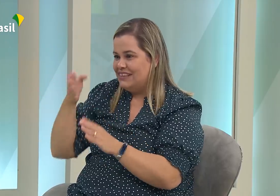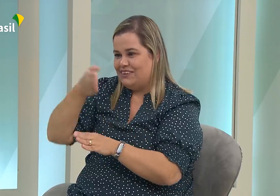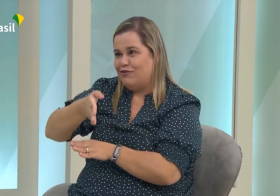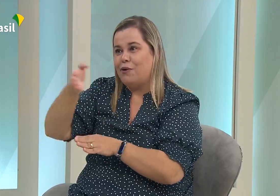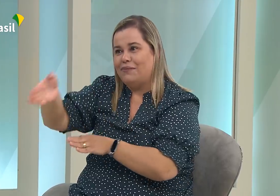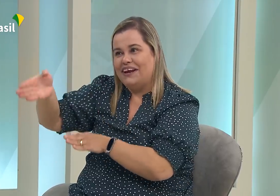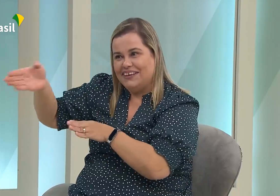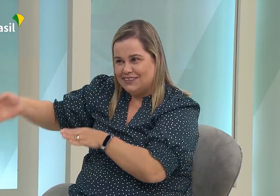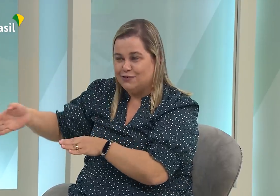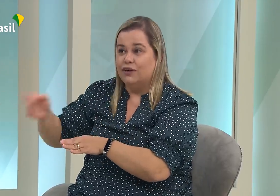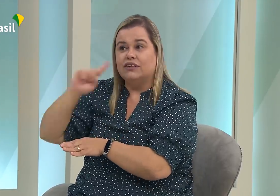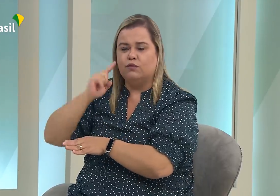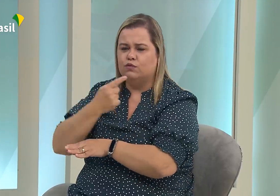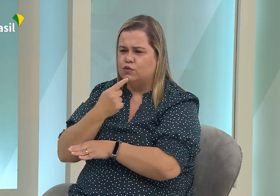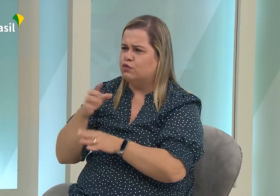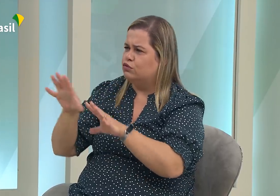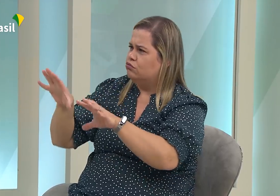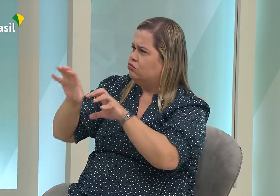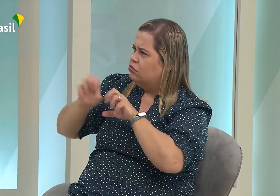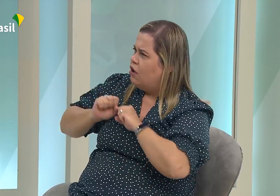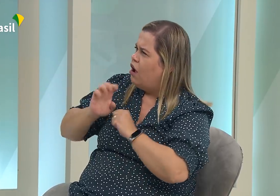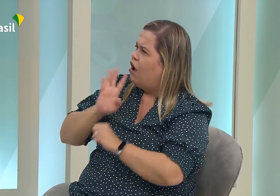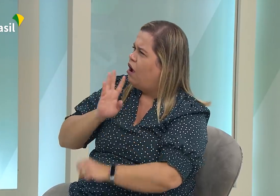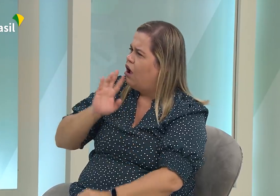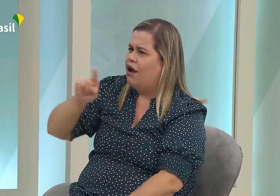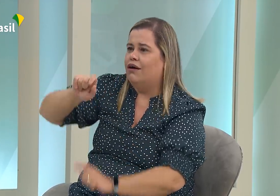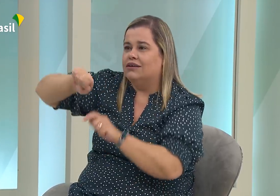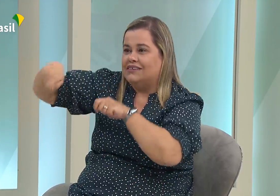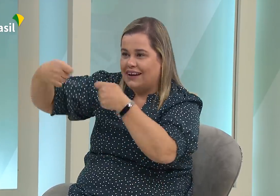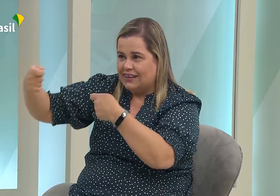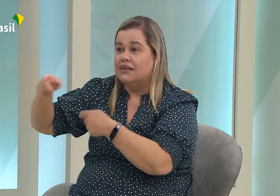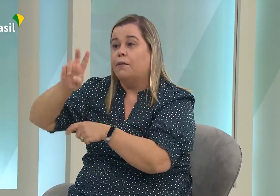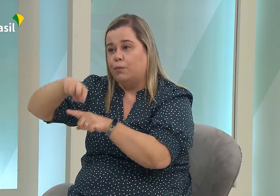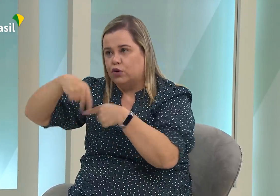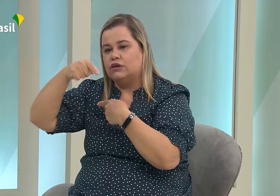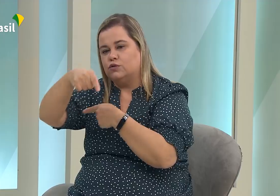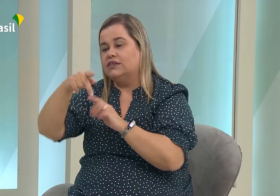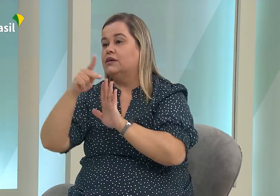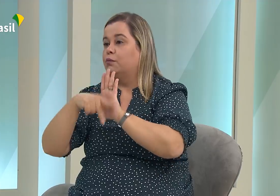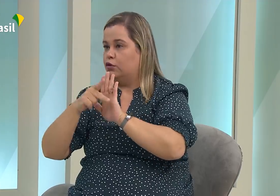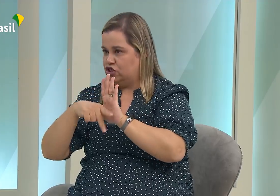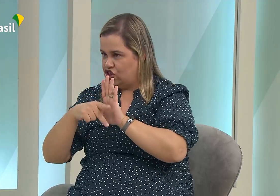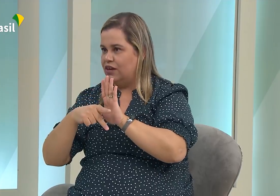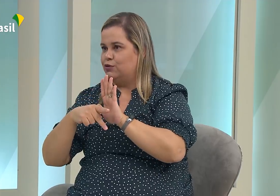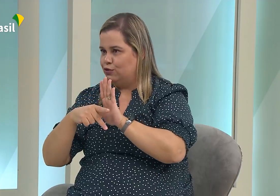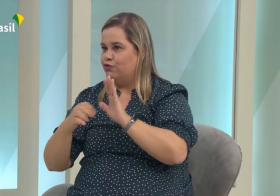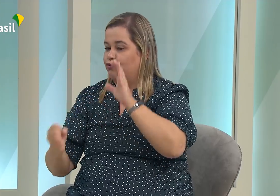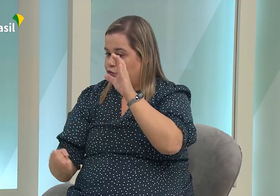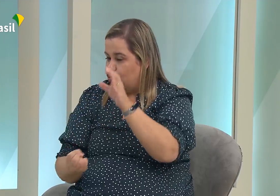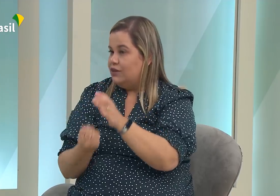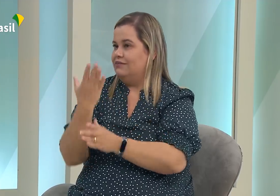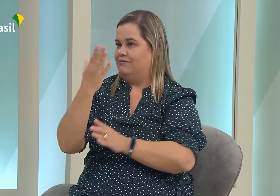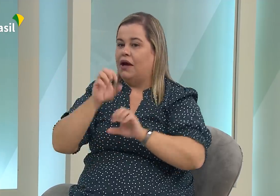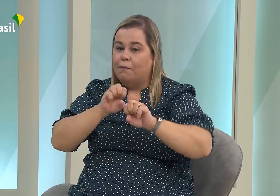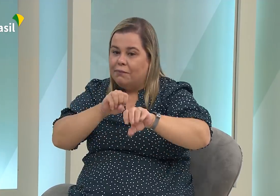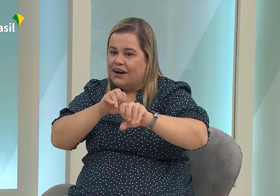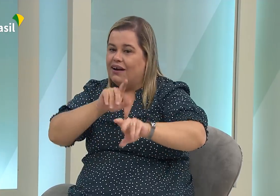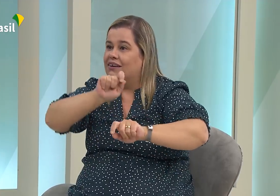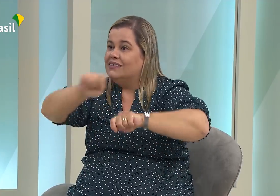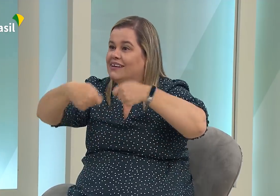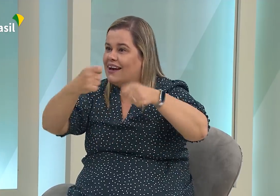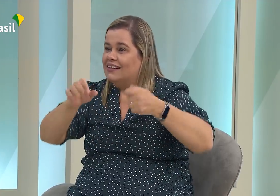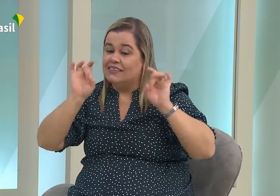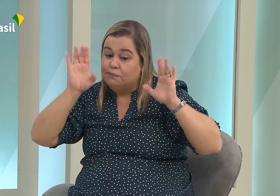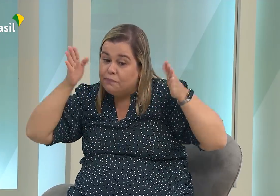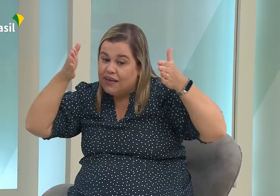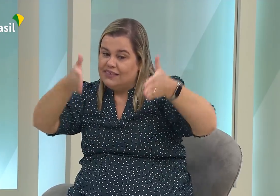judiciário, tudo tem um sinal. E isso é muito importante. Os surdos começaram a ver e achar interessante. Por isso, a existência